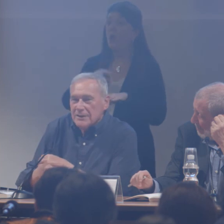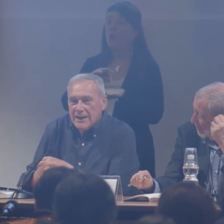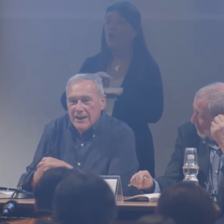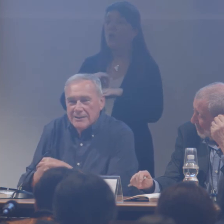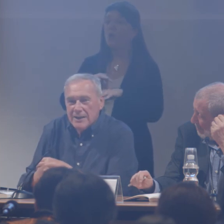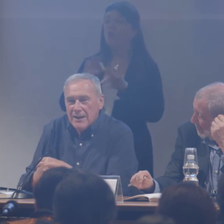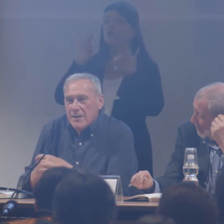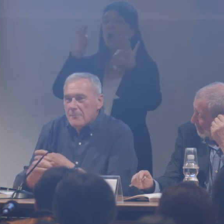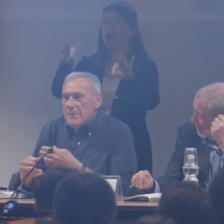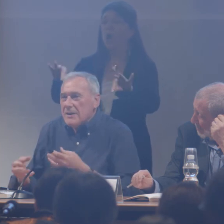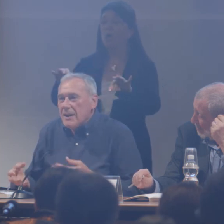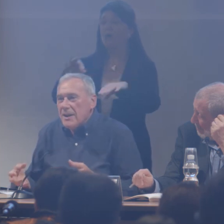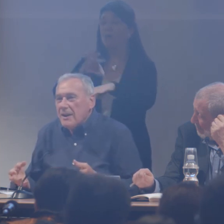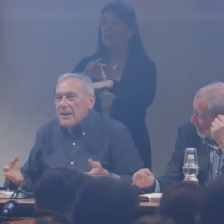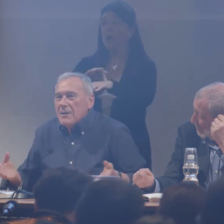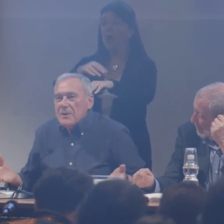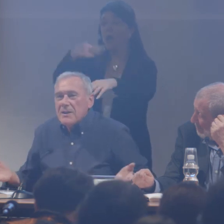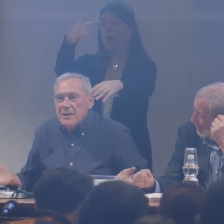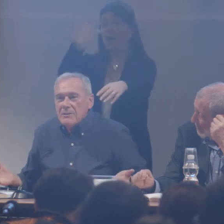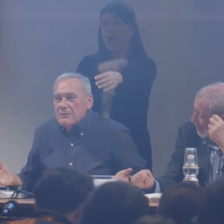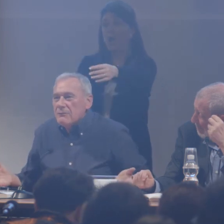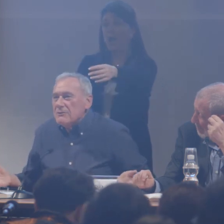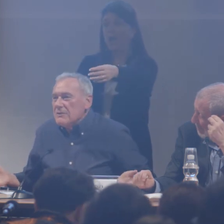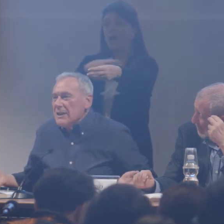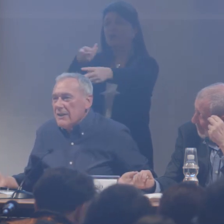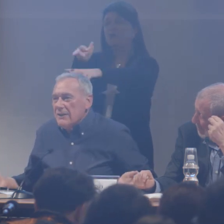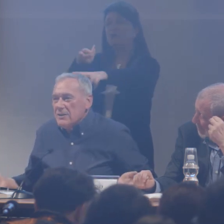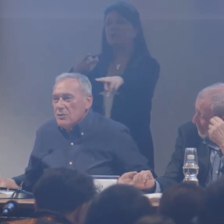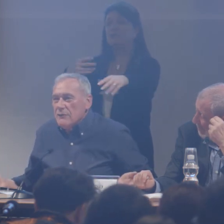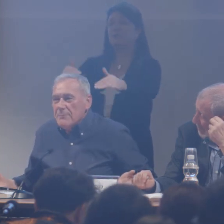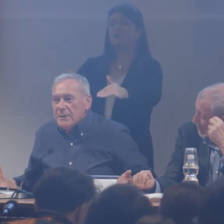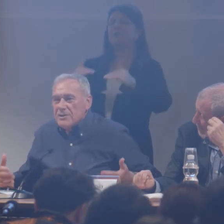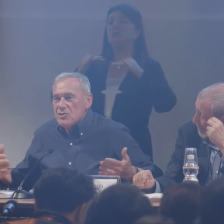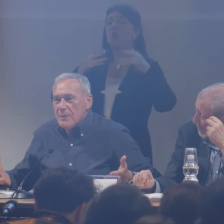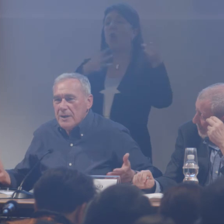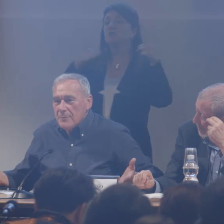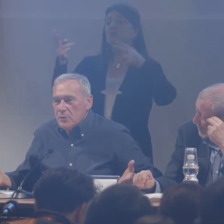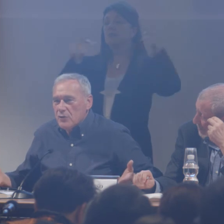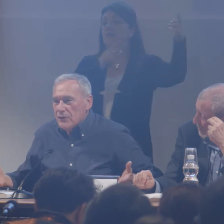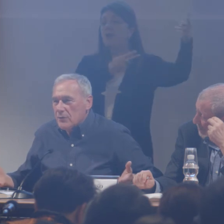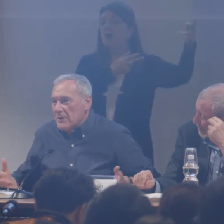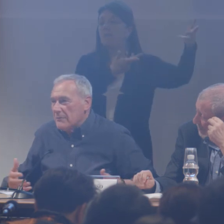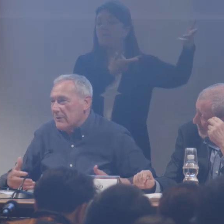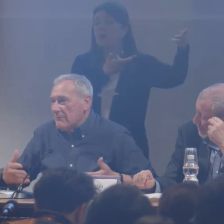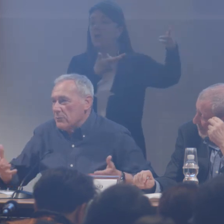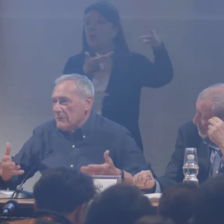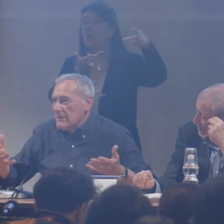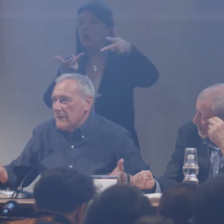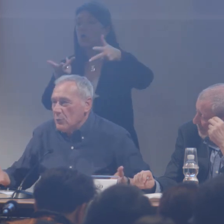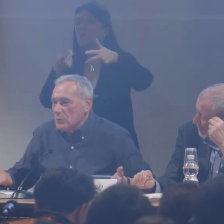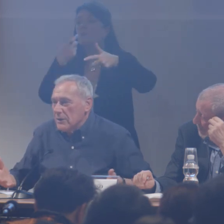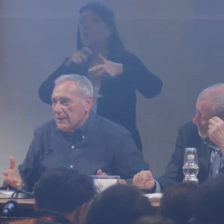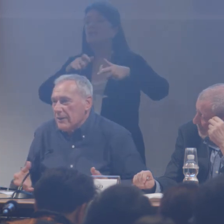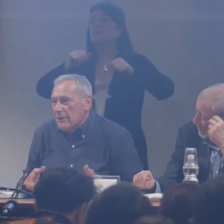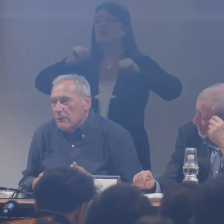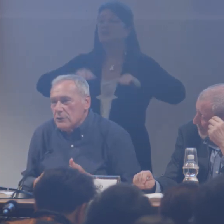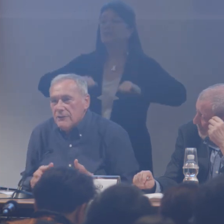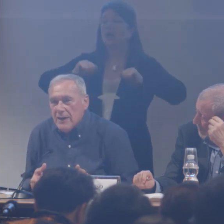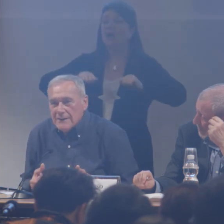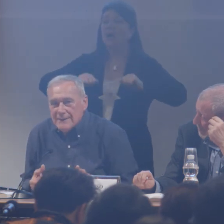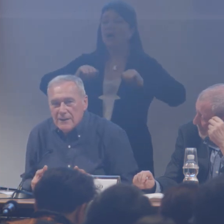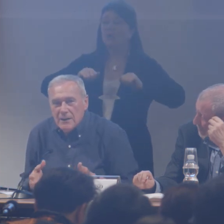flebo attaccata, perché riteneva di non dover partecipare al processo perché per motivi di salute, che erano